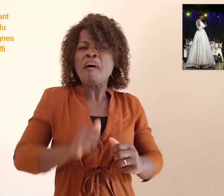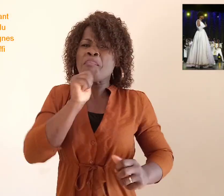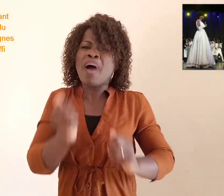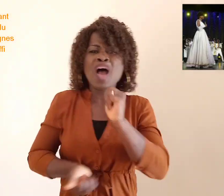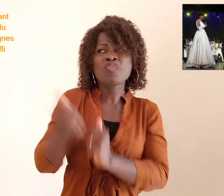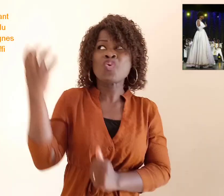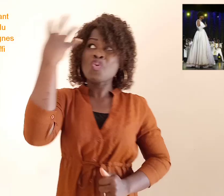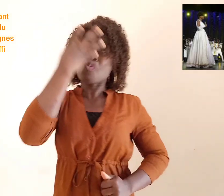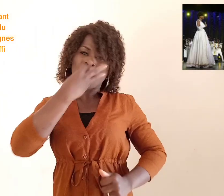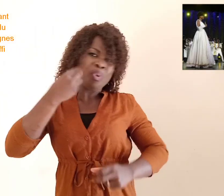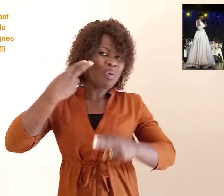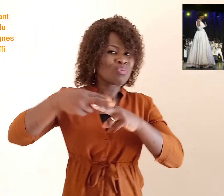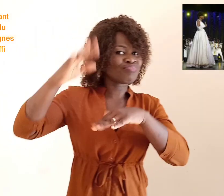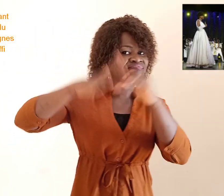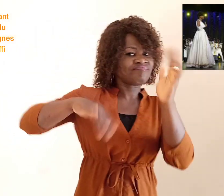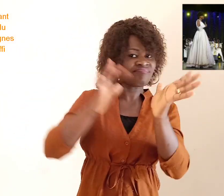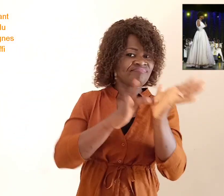Que le nom de Jésus